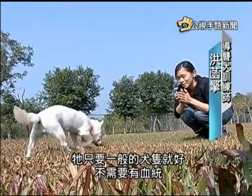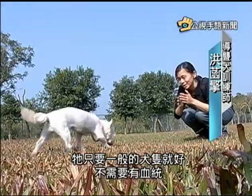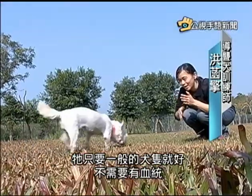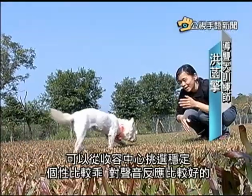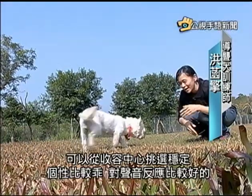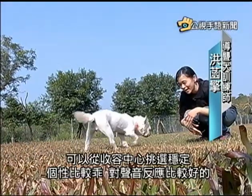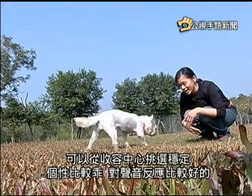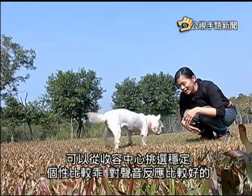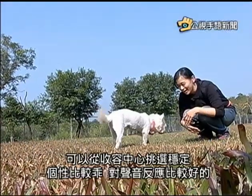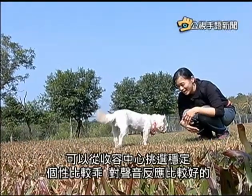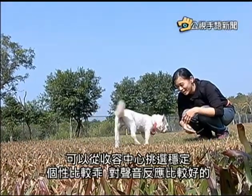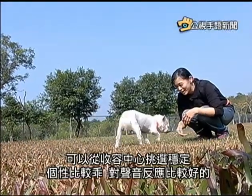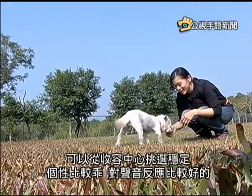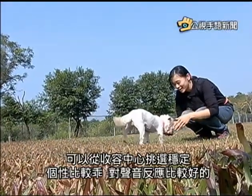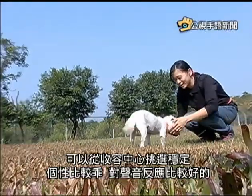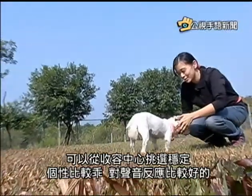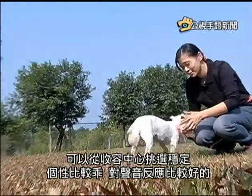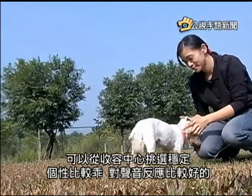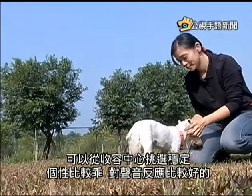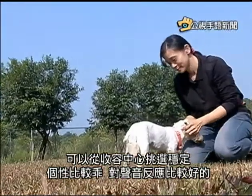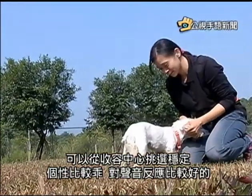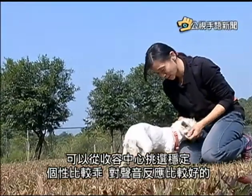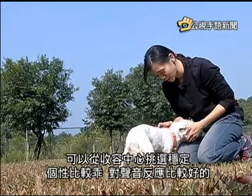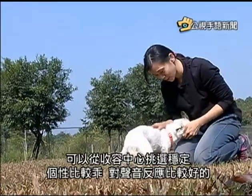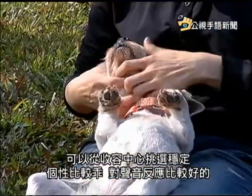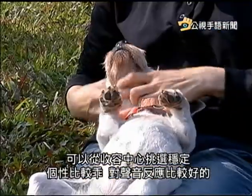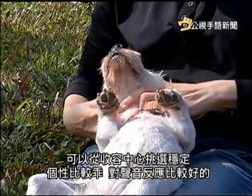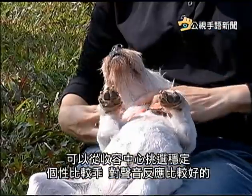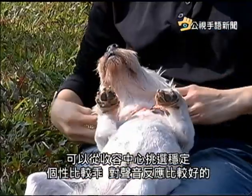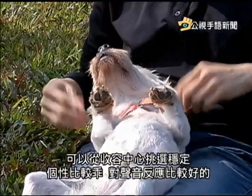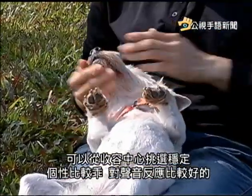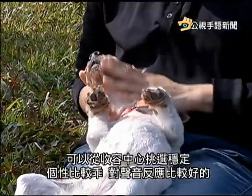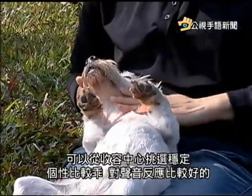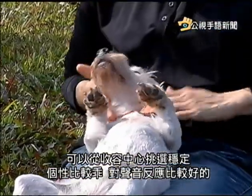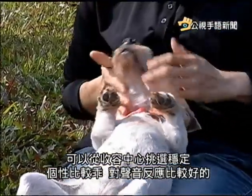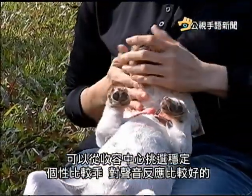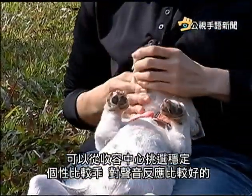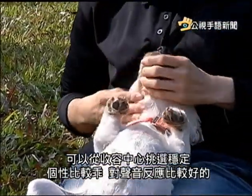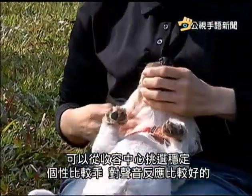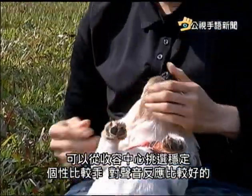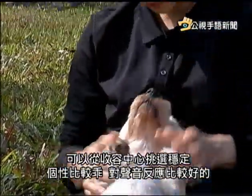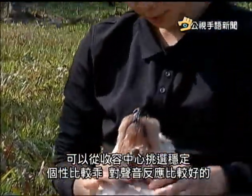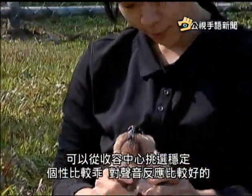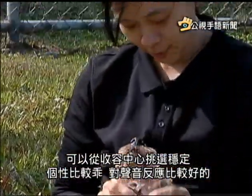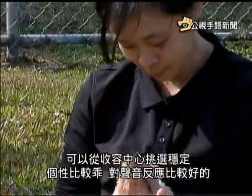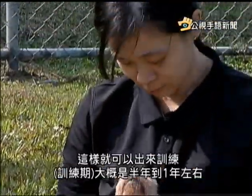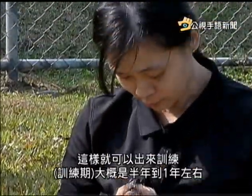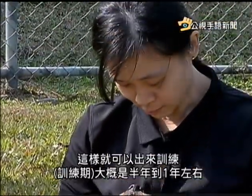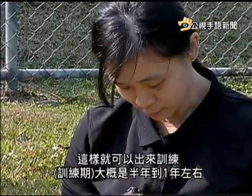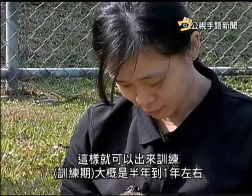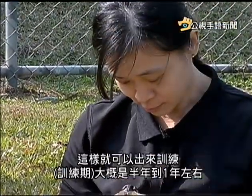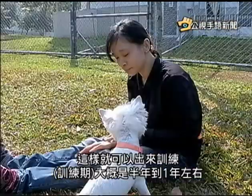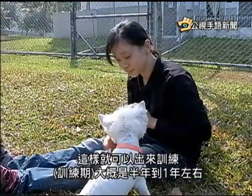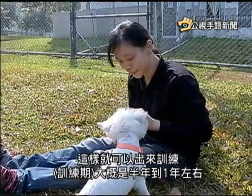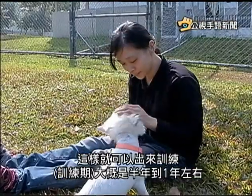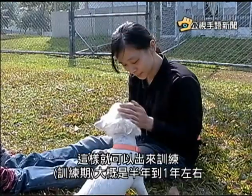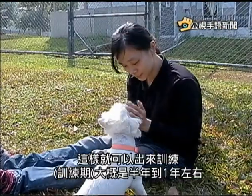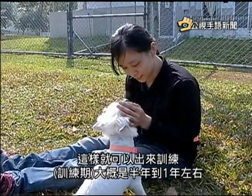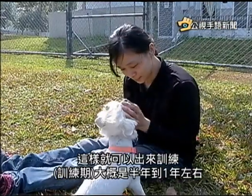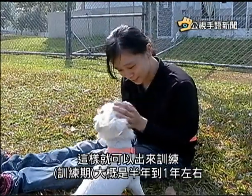它可以挑从受用中间挑选比较稳定啊，个性比较乖，然后对声音反应好的这种就可以出来训练。大概